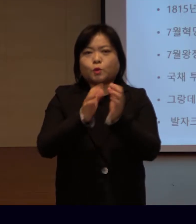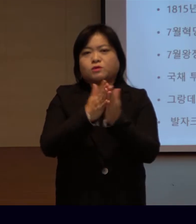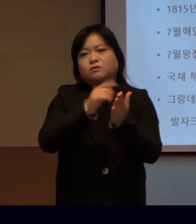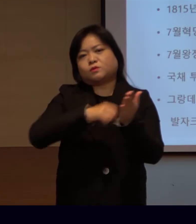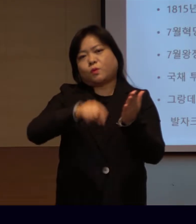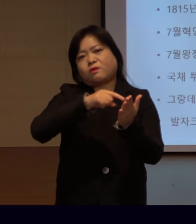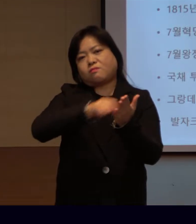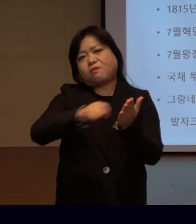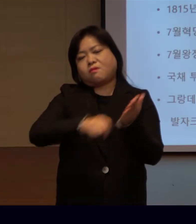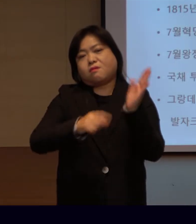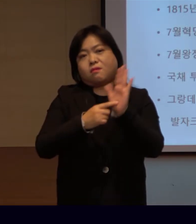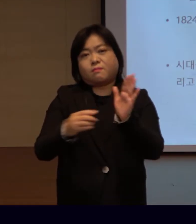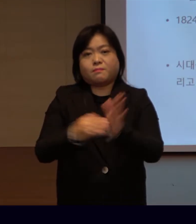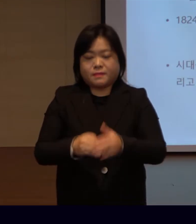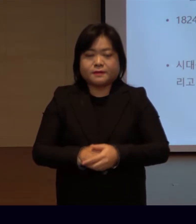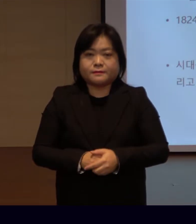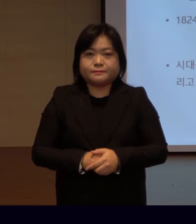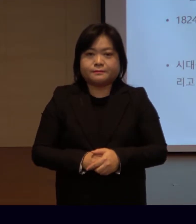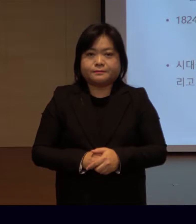겁니다.